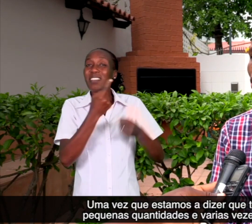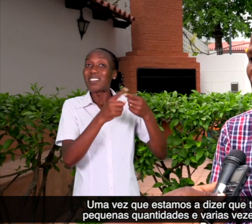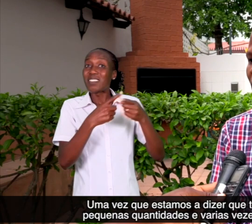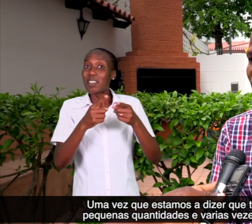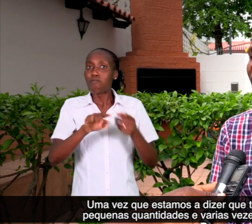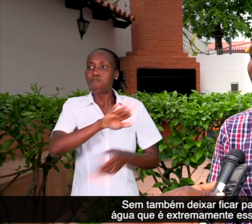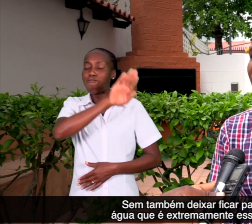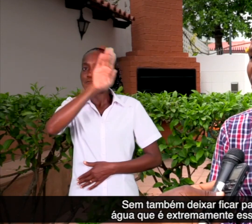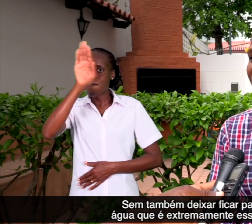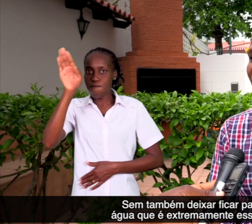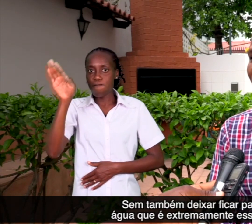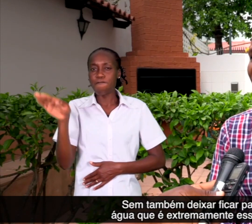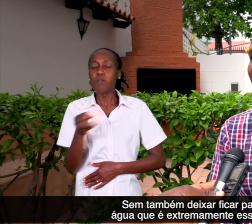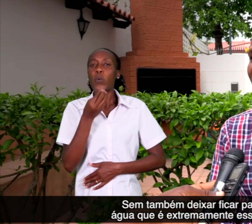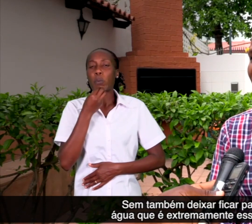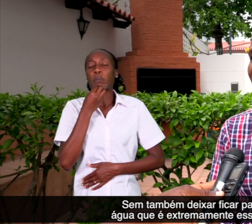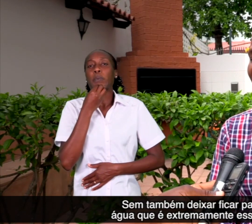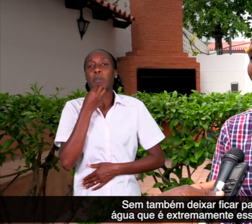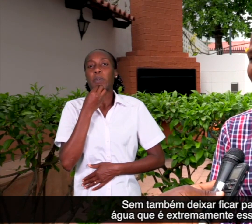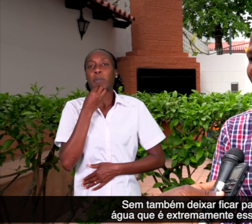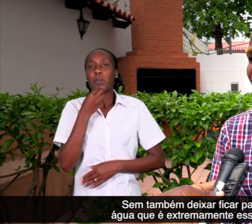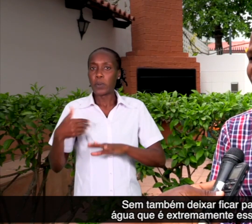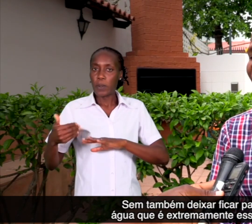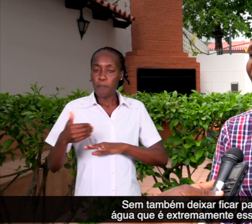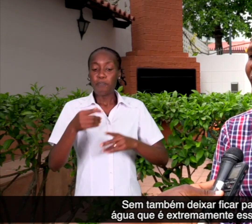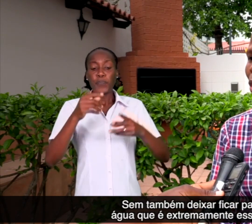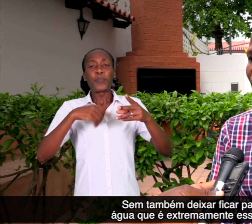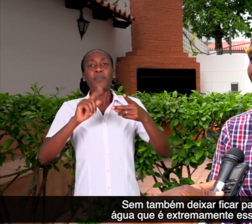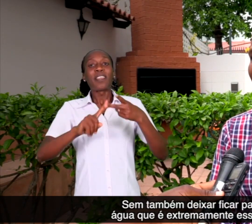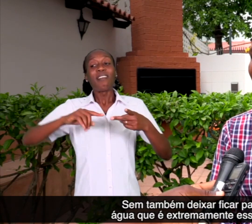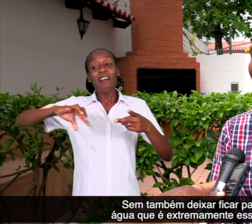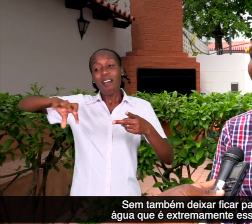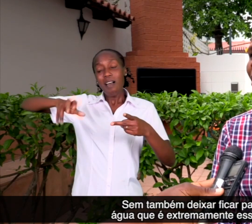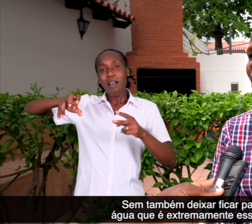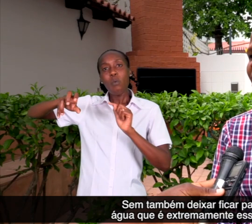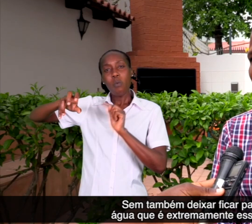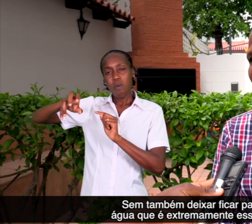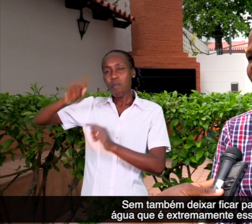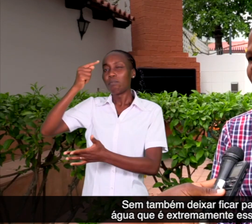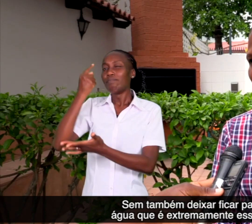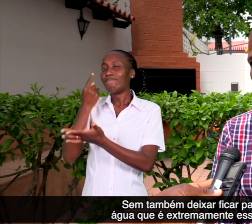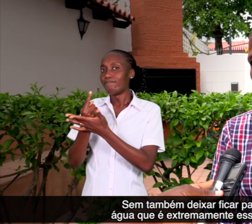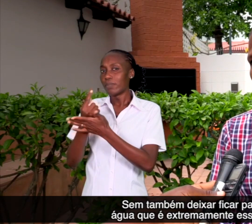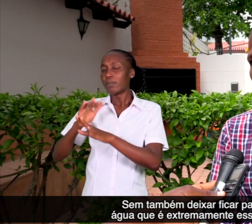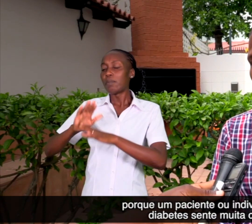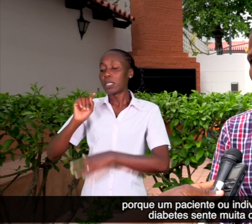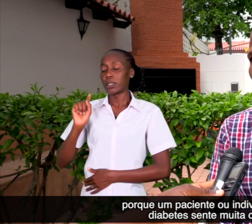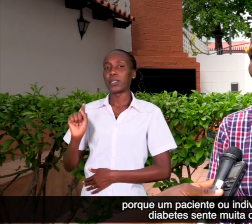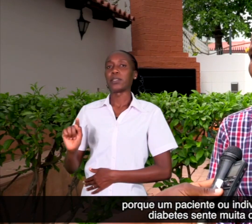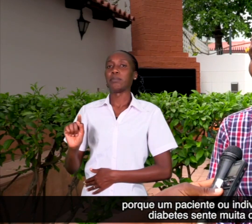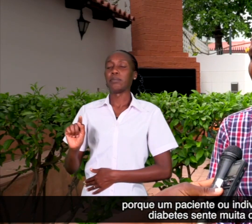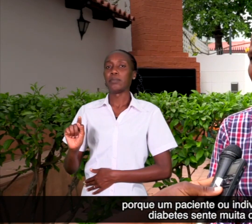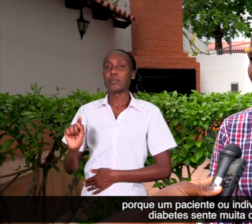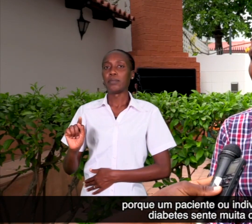ao longo do dia, sem também deixar ficar para trás a água, que é extremamente essencial nisto, okay?